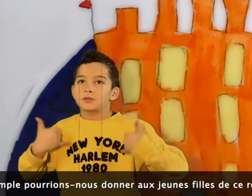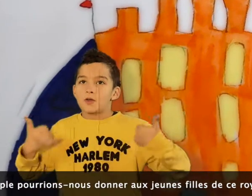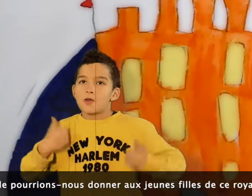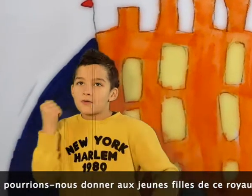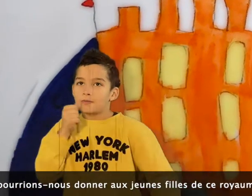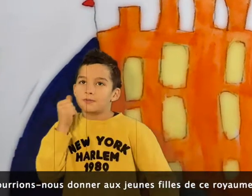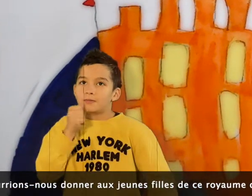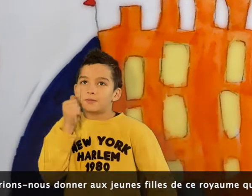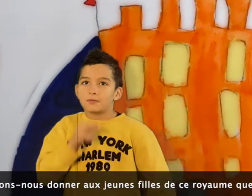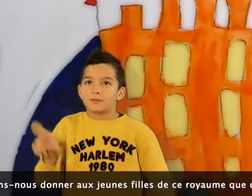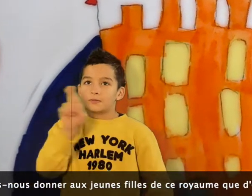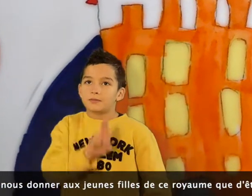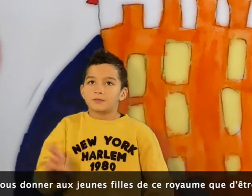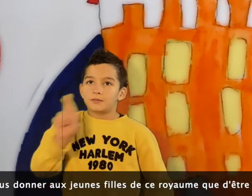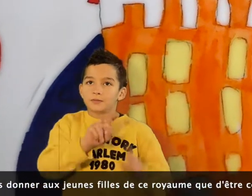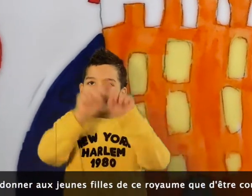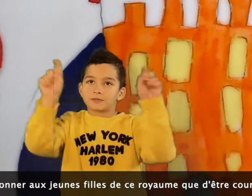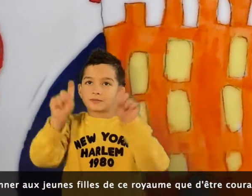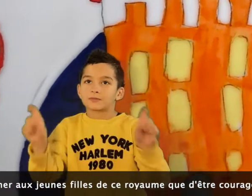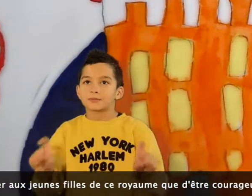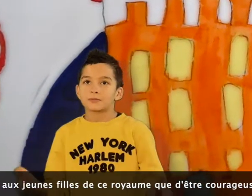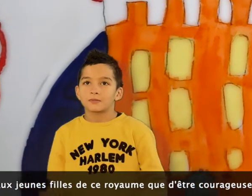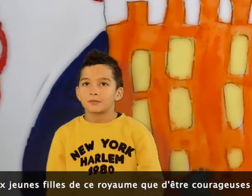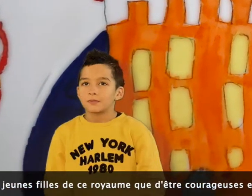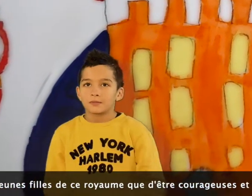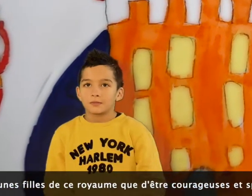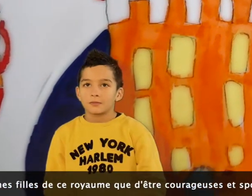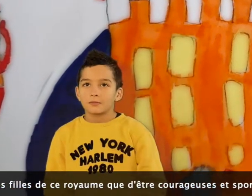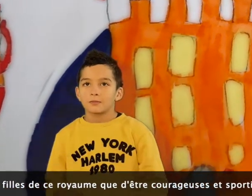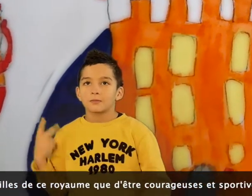royaume que d'être courageuses et sportives.